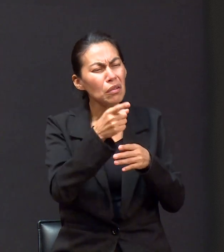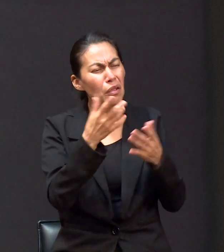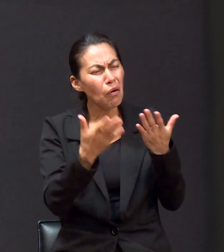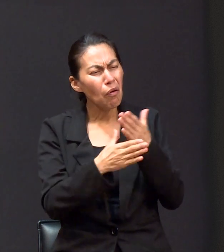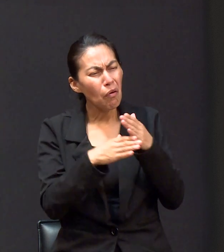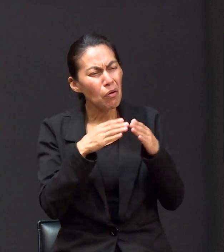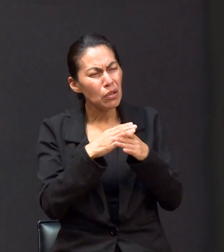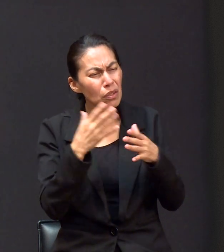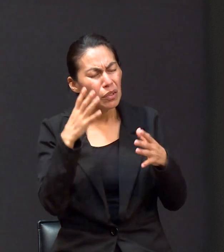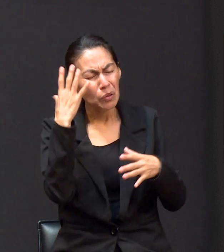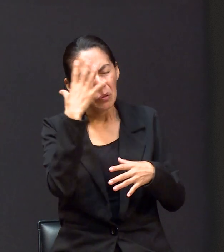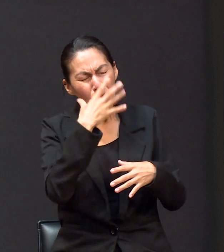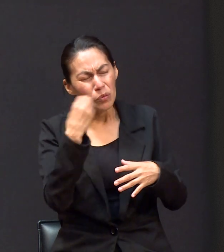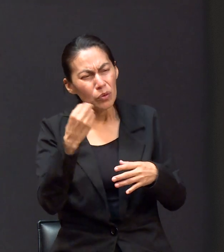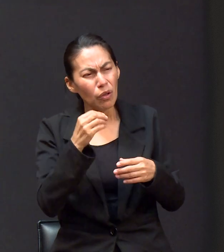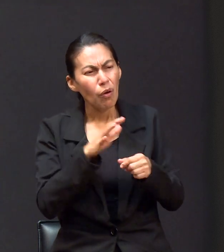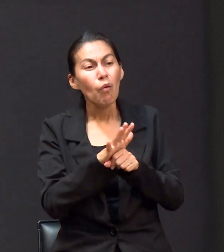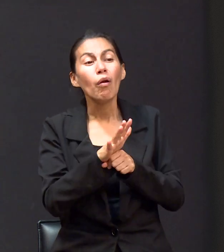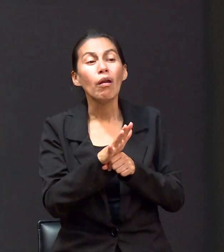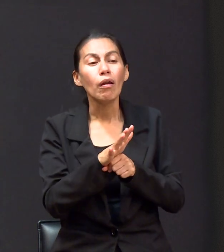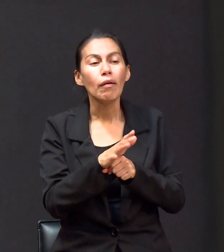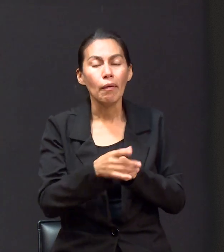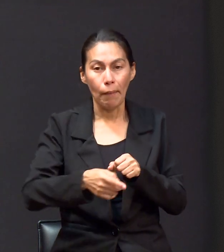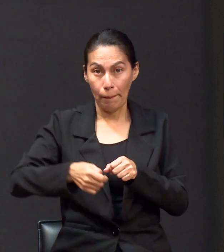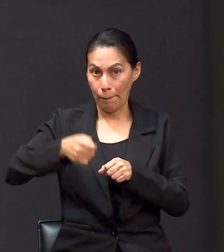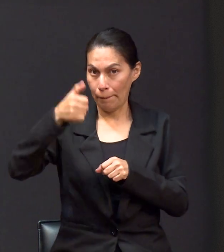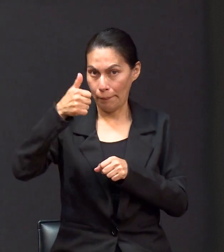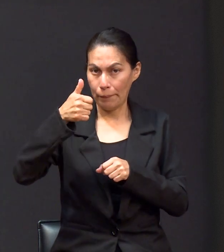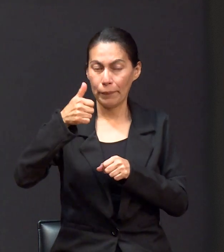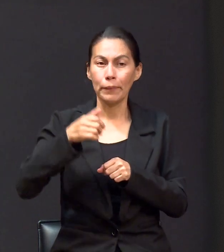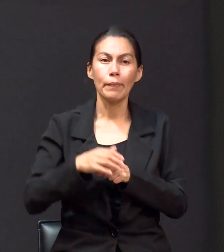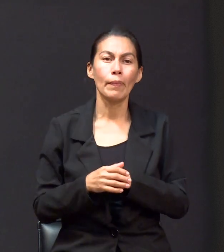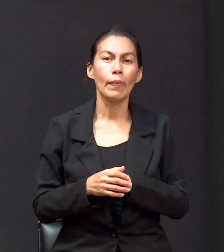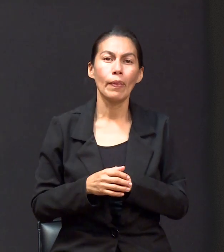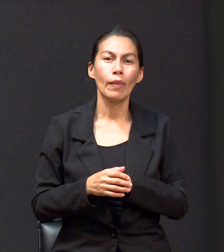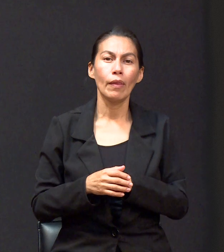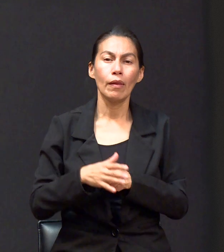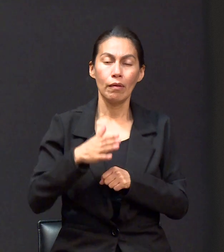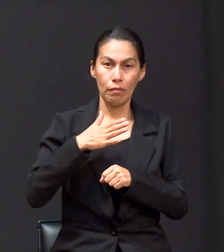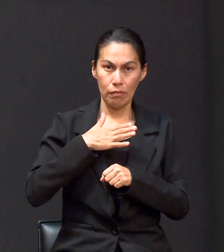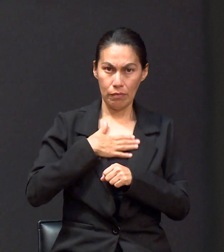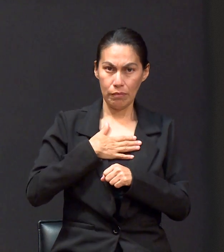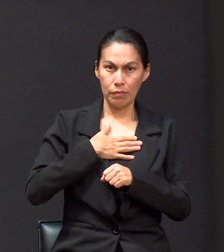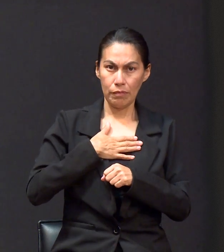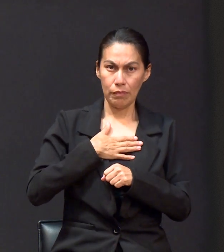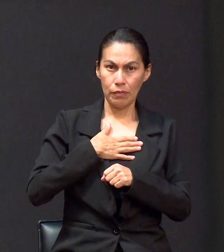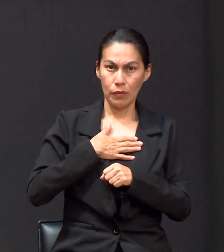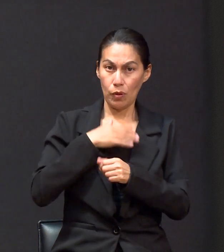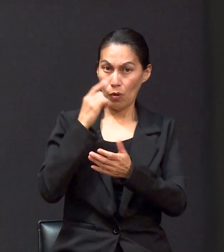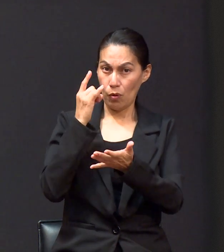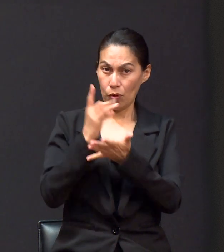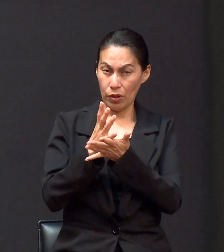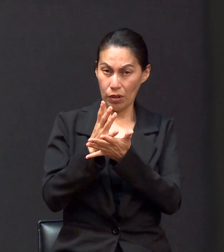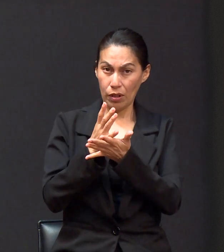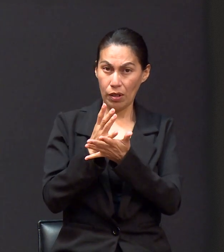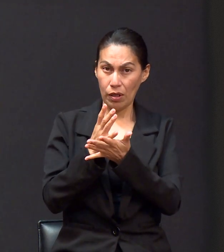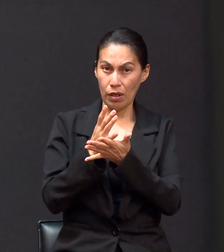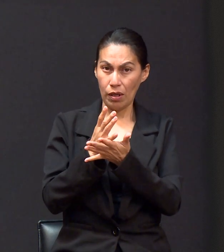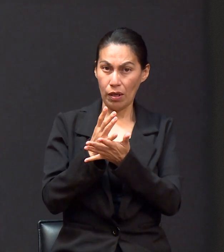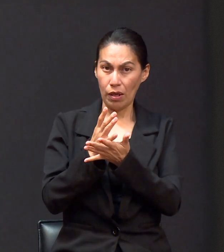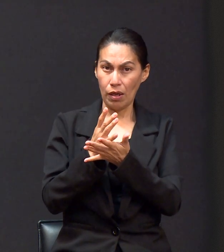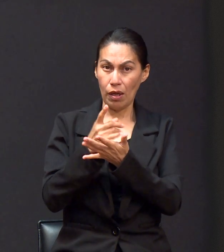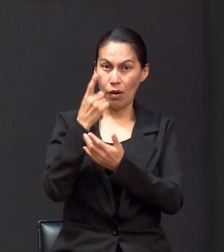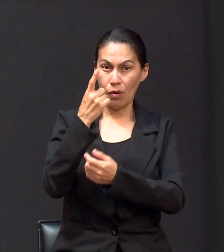ha hecho contigo en tu vida? Cuéntanos. Primero que nada, soy la única